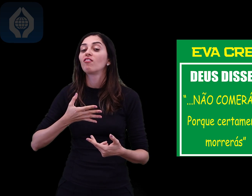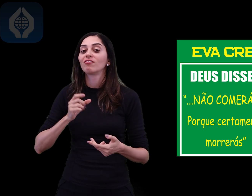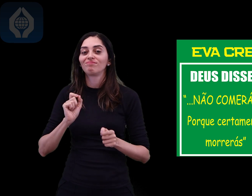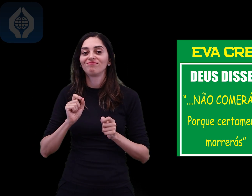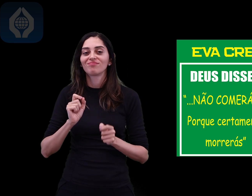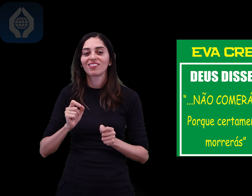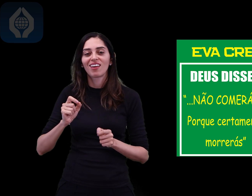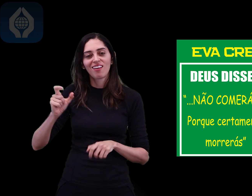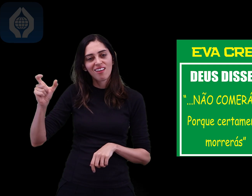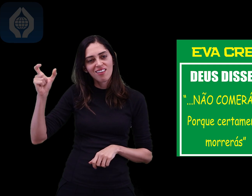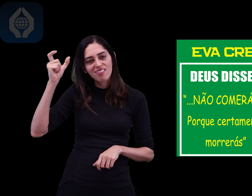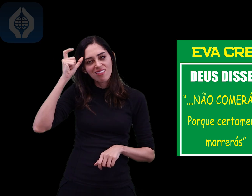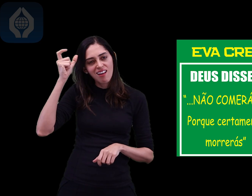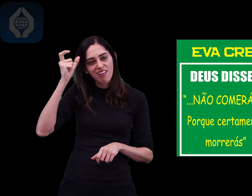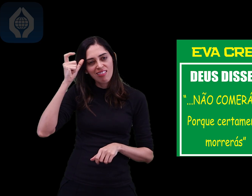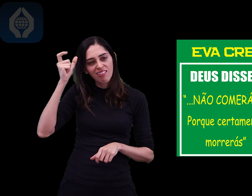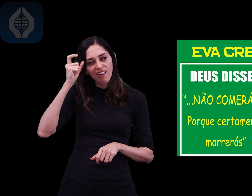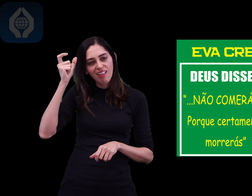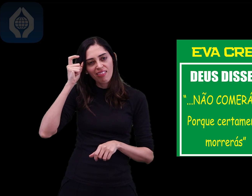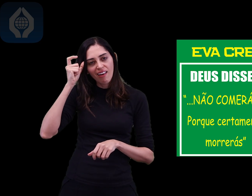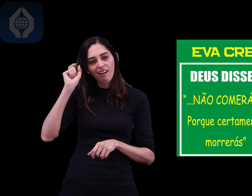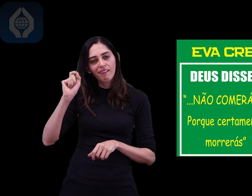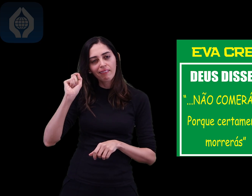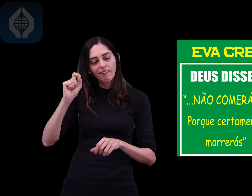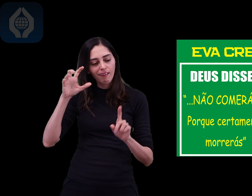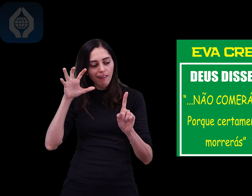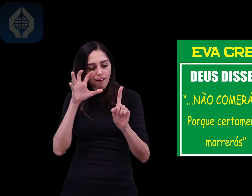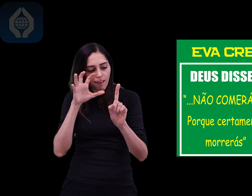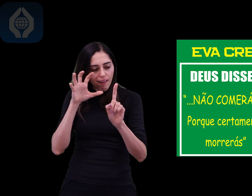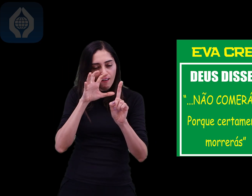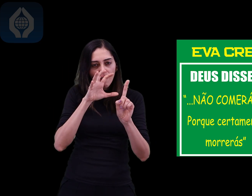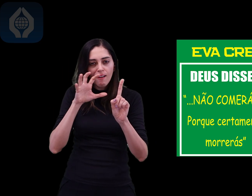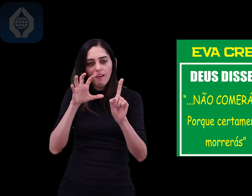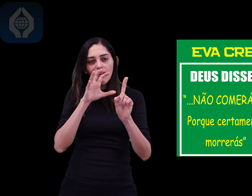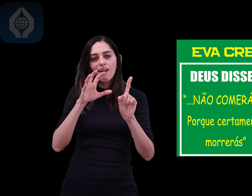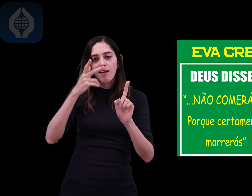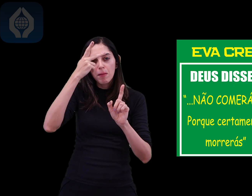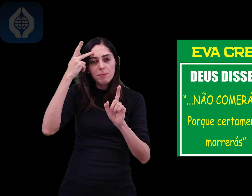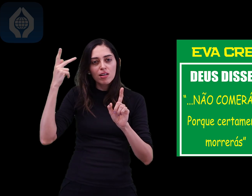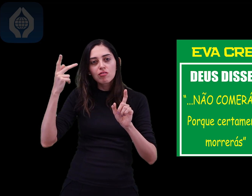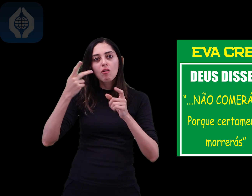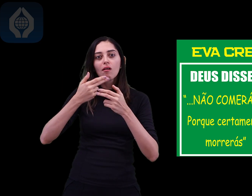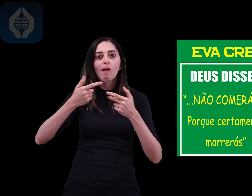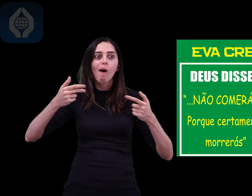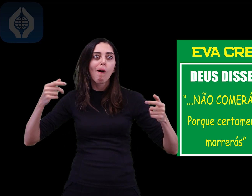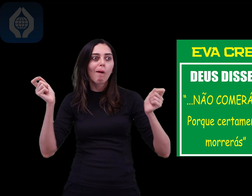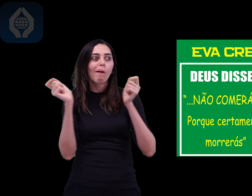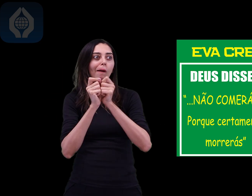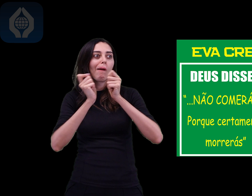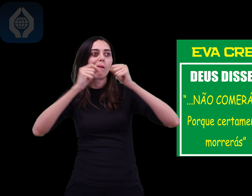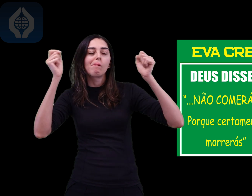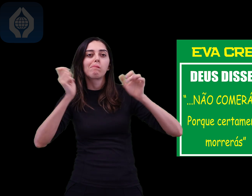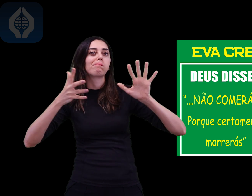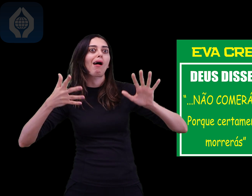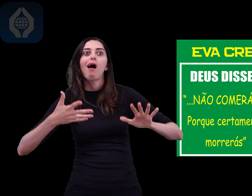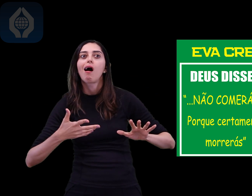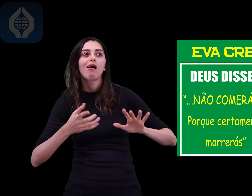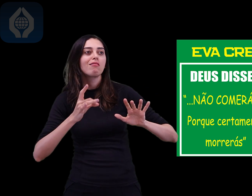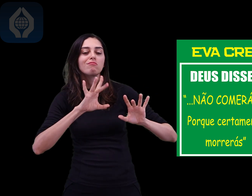dirigir a atenção das pessoas para o espetacular e o miraculoso, e ao mesmo tempo tenta desviar